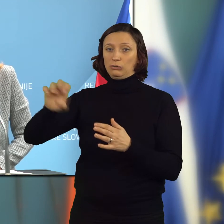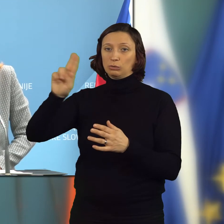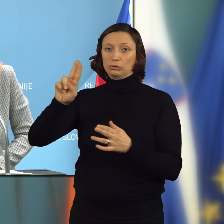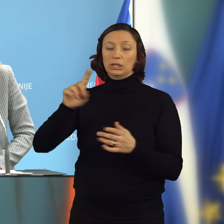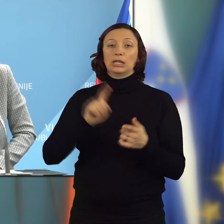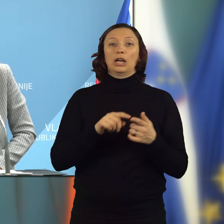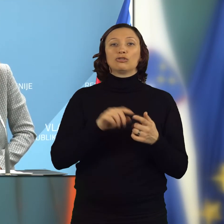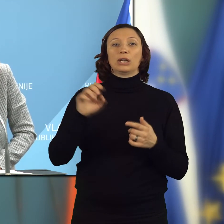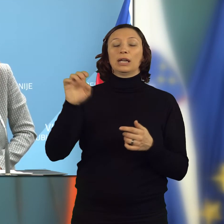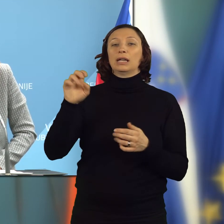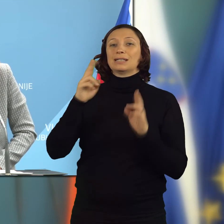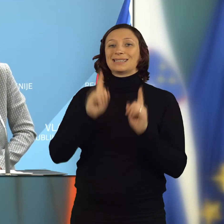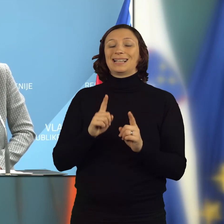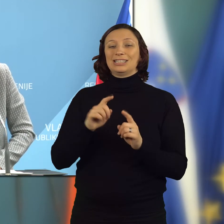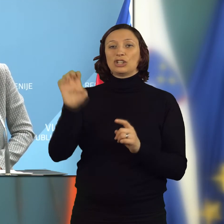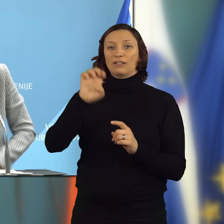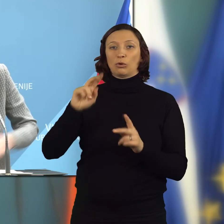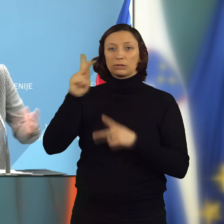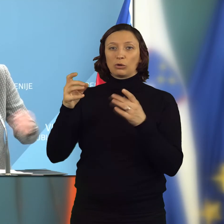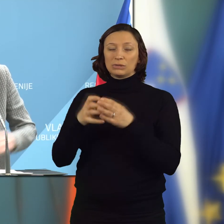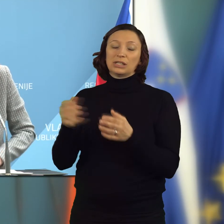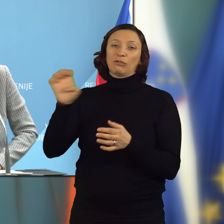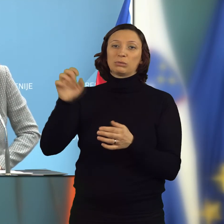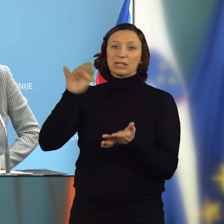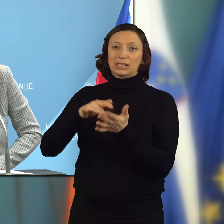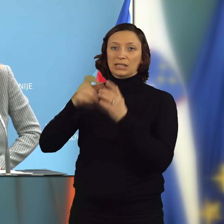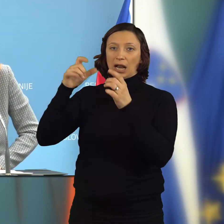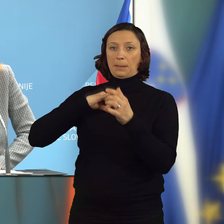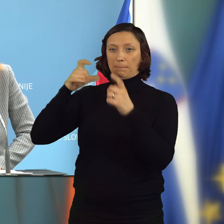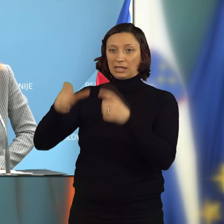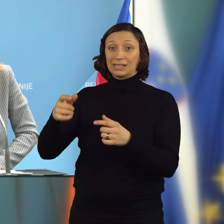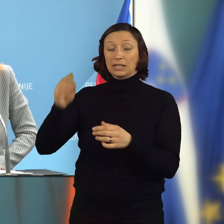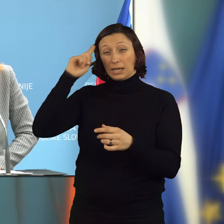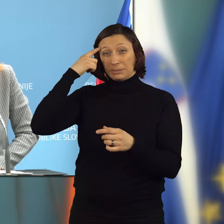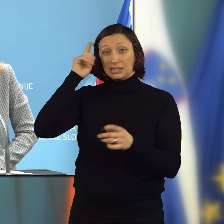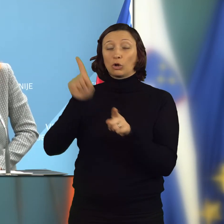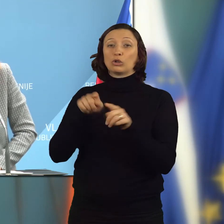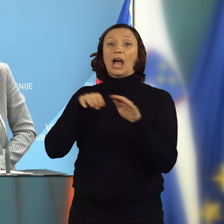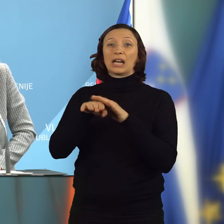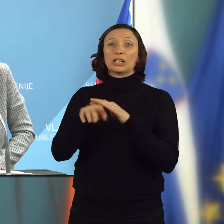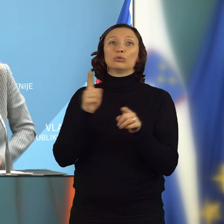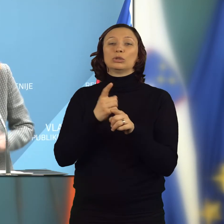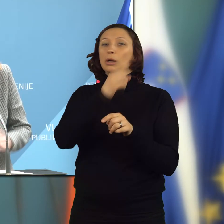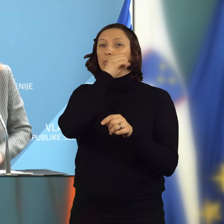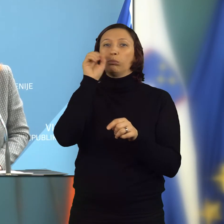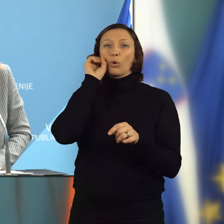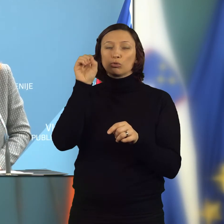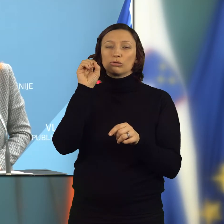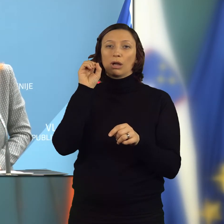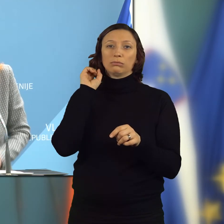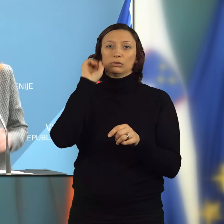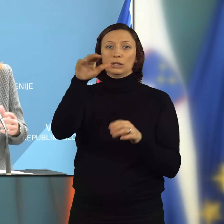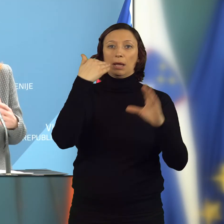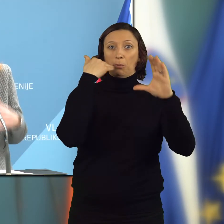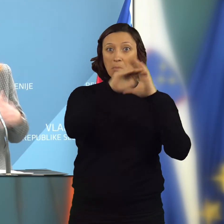Se pravi, če je stališče Evropske centralne banke oziroma Evropske komisije, da se smatra kot arhiv tudi na primer